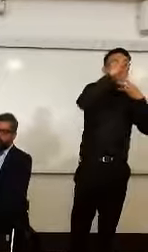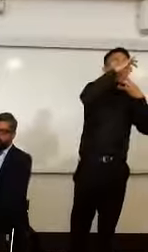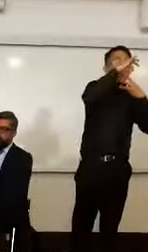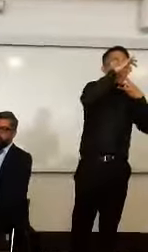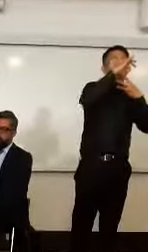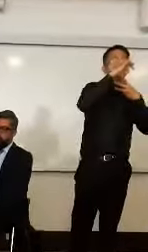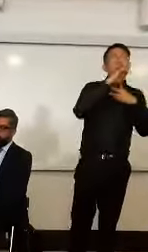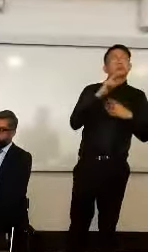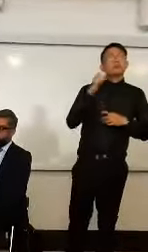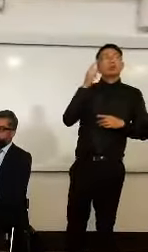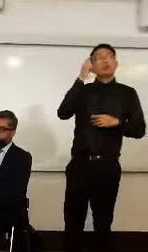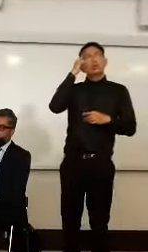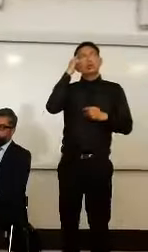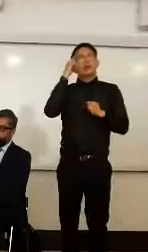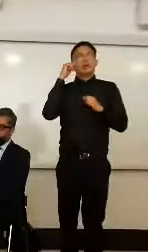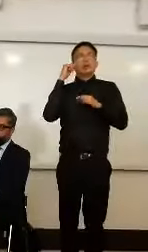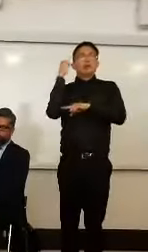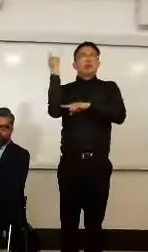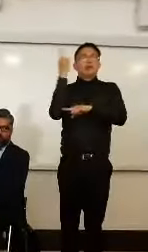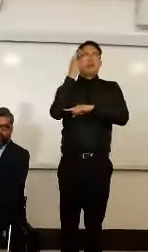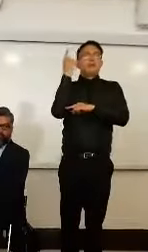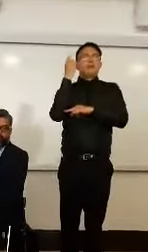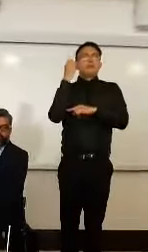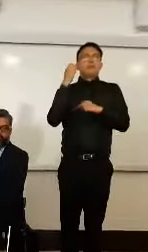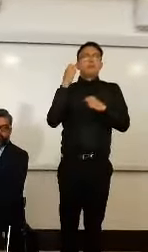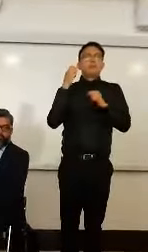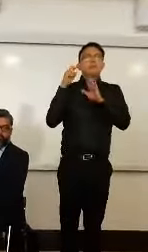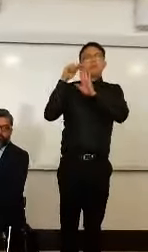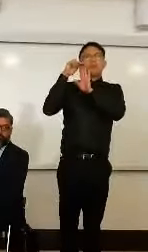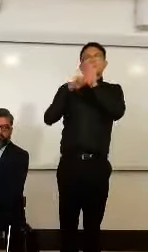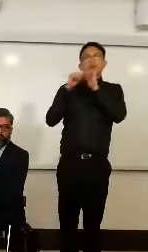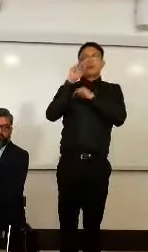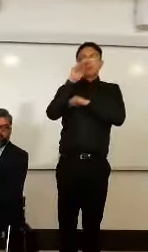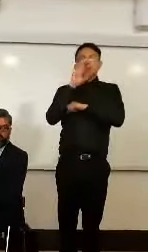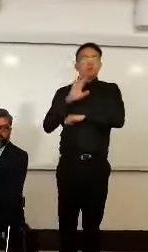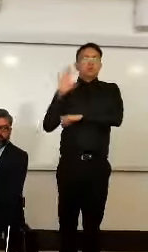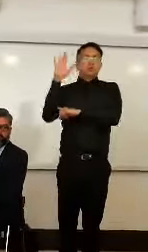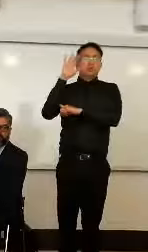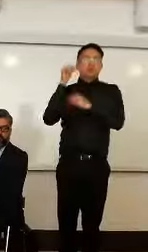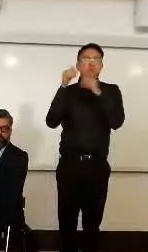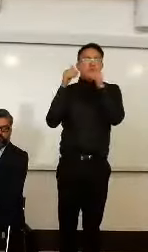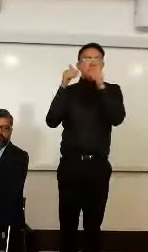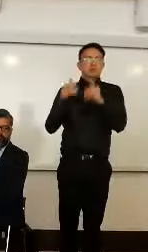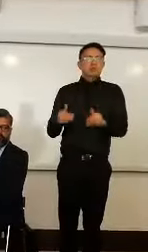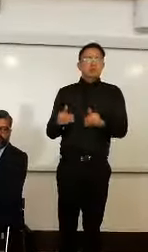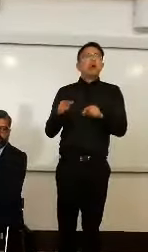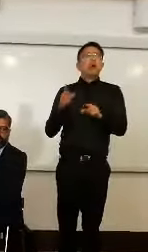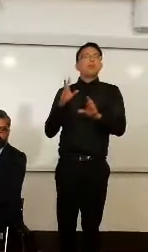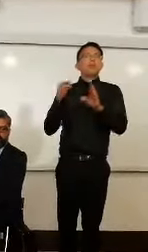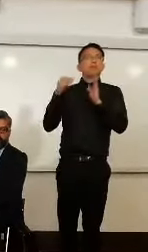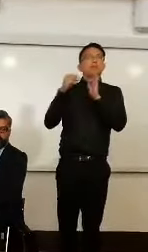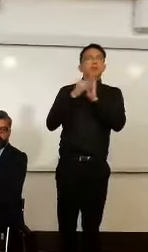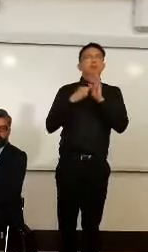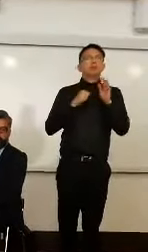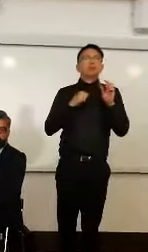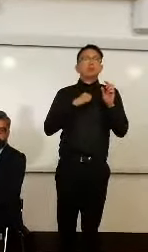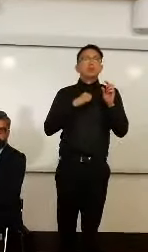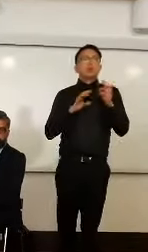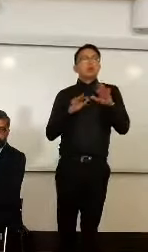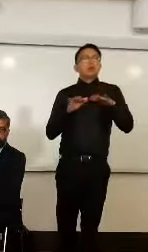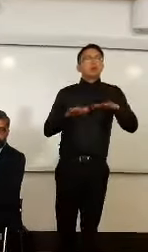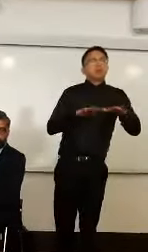pensamos como en el marco más amplio, pues desde la Política Nacional de Discapacidad tenemos acciones comunes con otros sectores